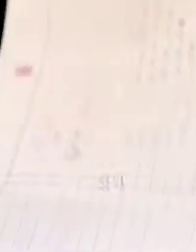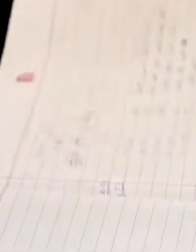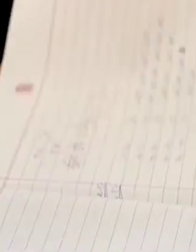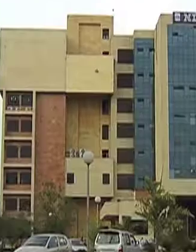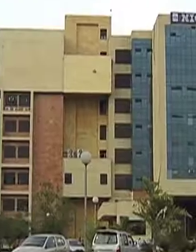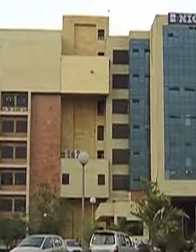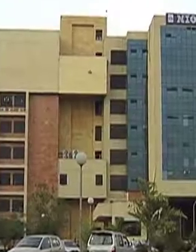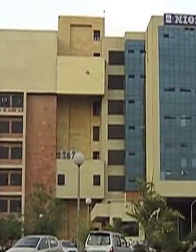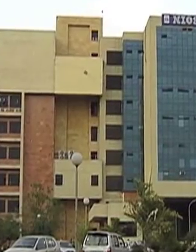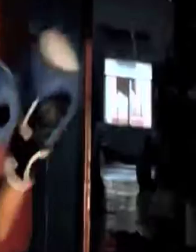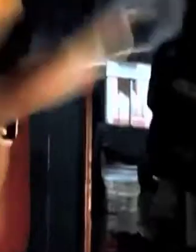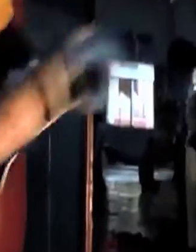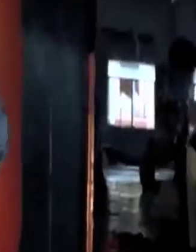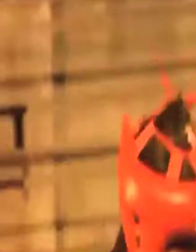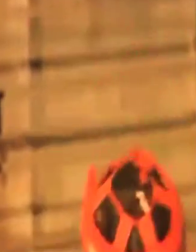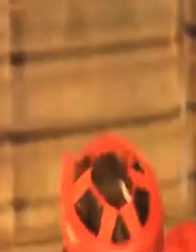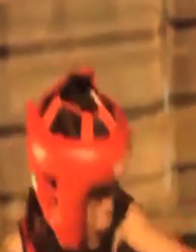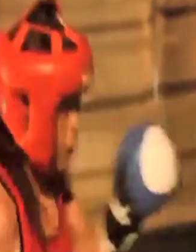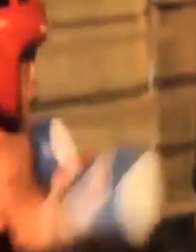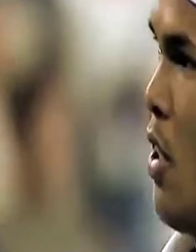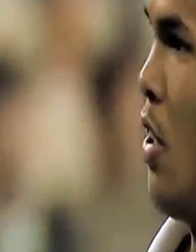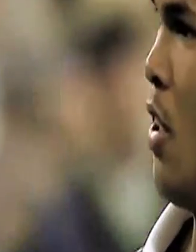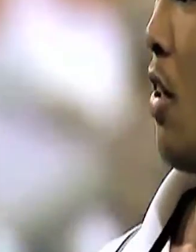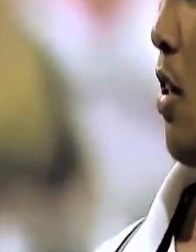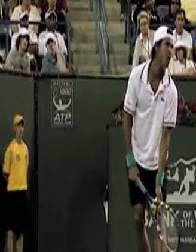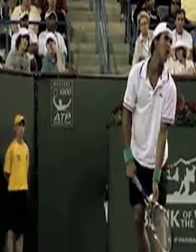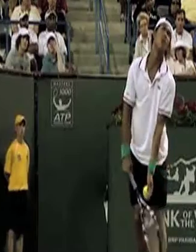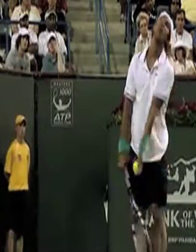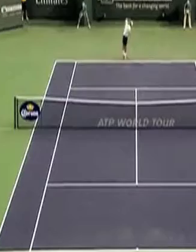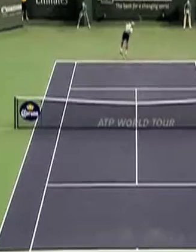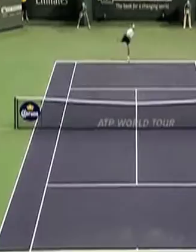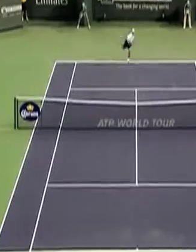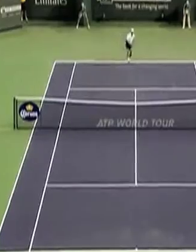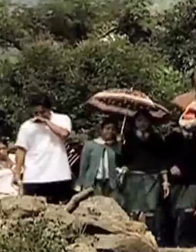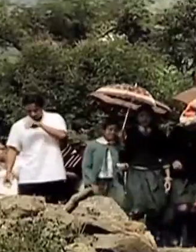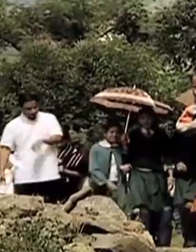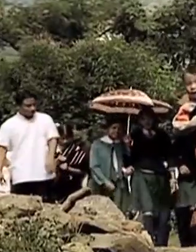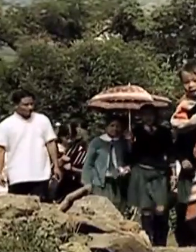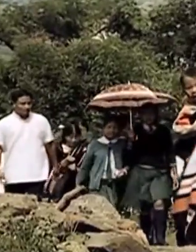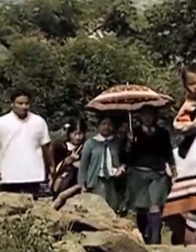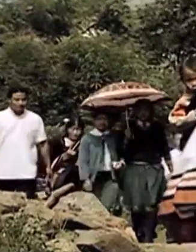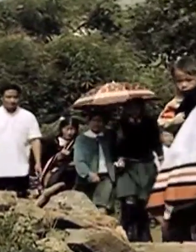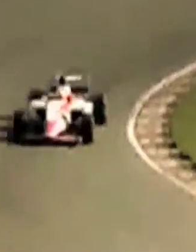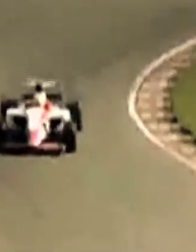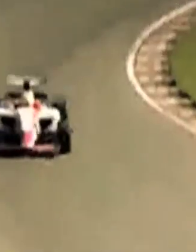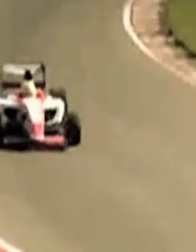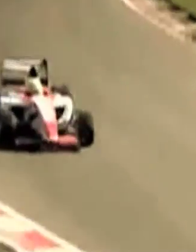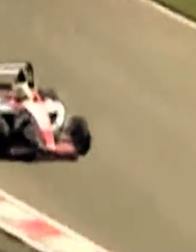चुने, हम अपना दीपक स्वयं बने, हम अपना